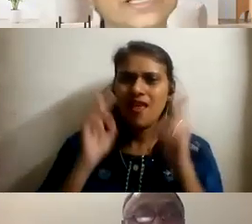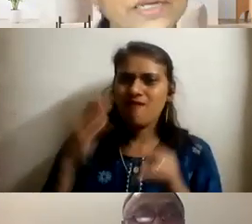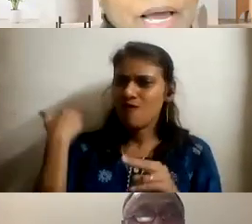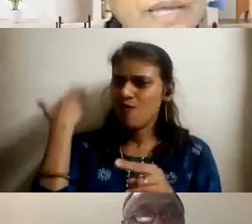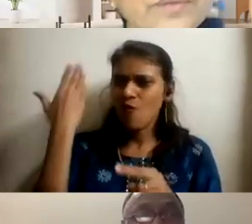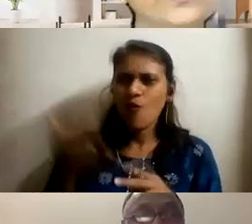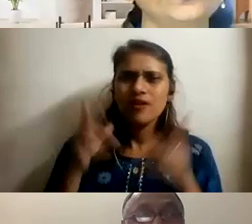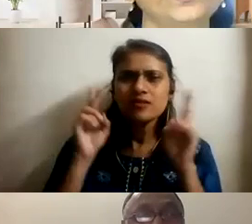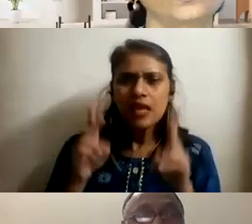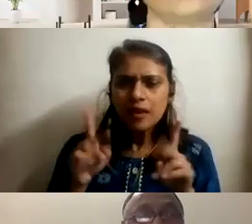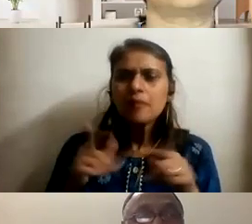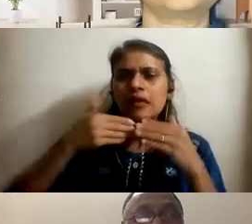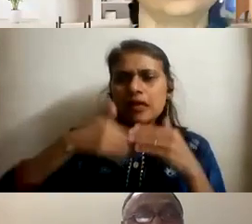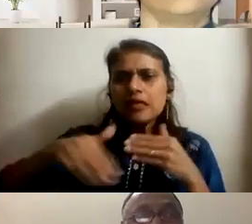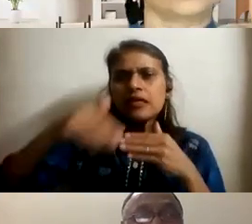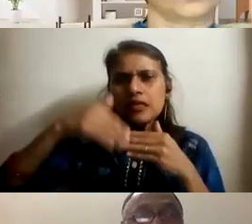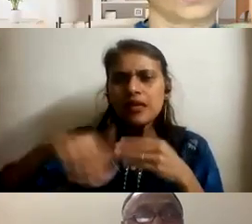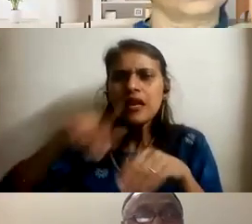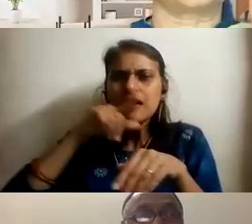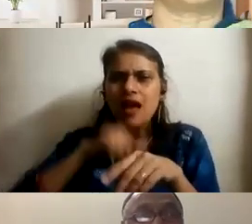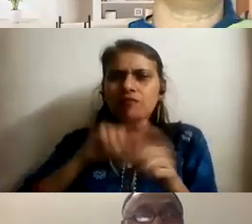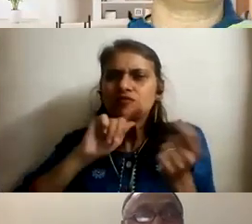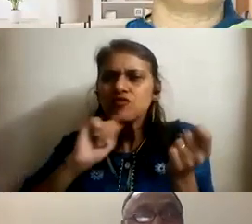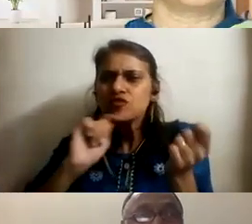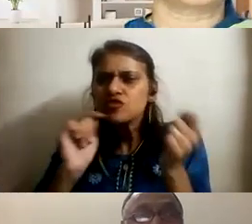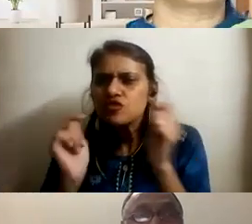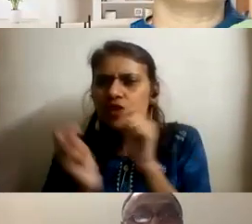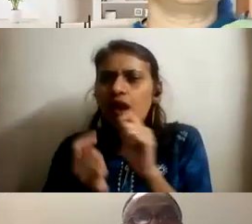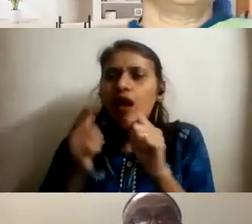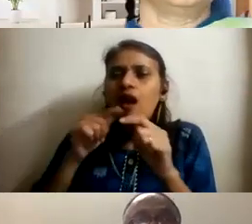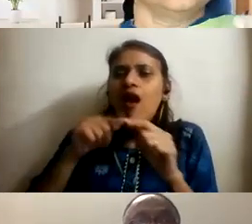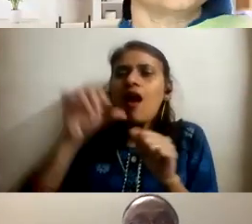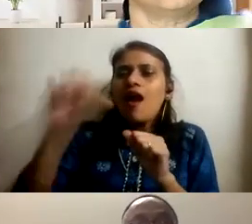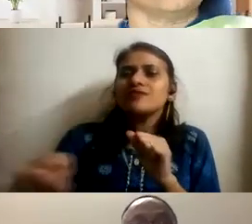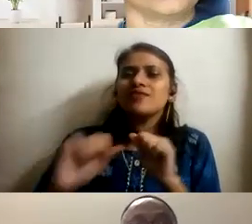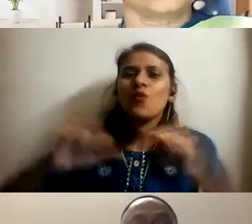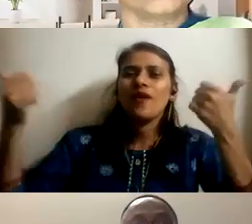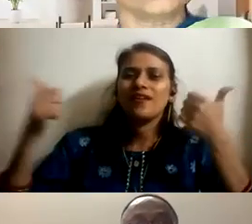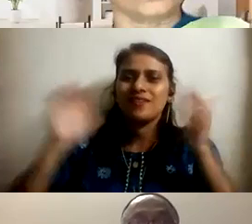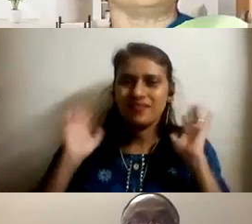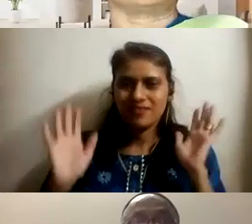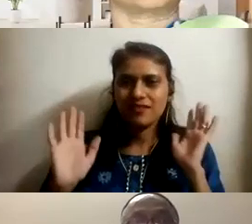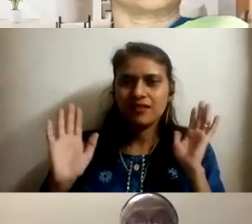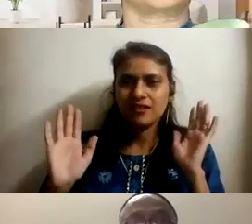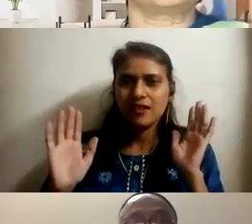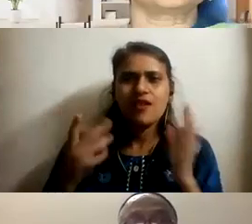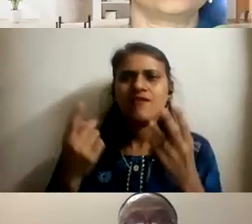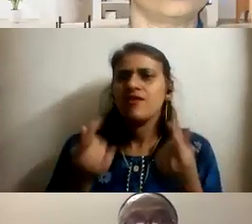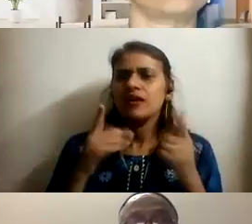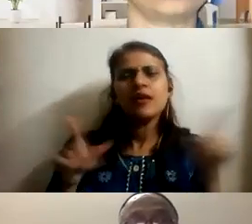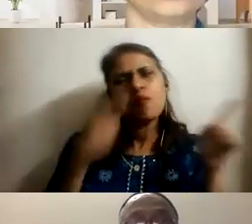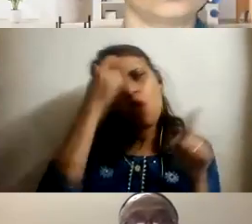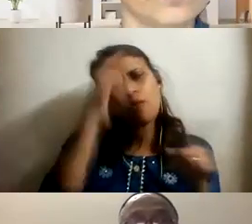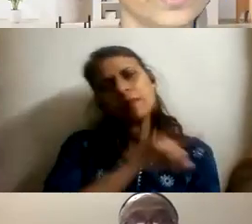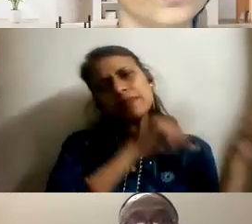are taking time to convert, which are taking time to become accessible. So it's the same issues